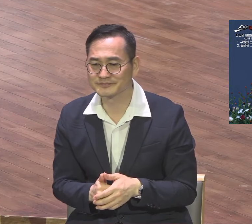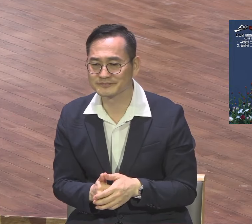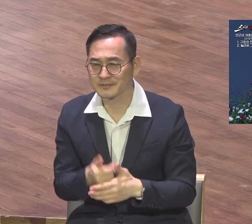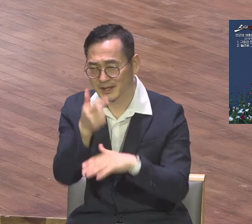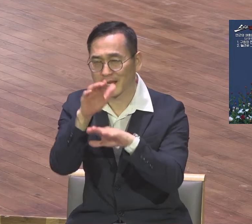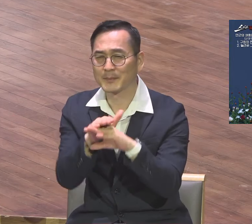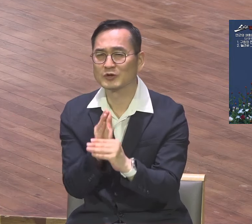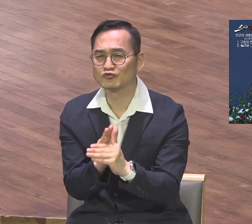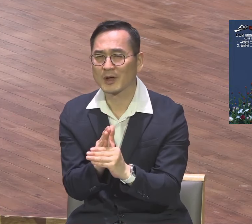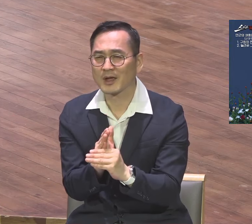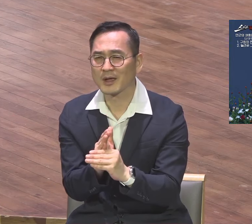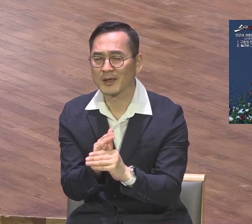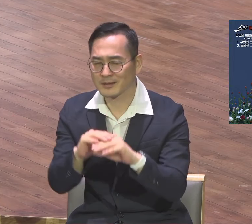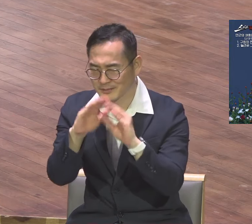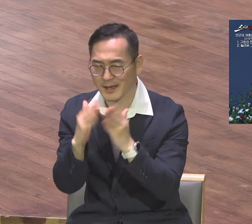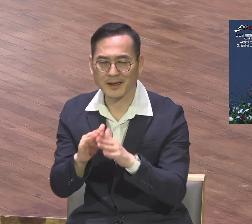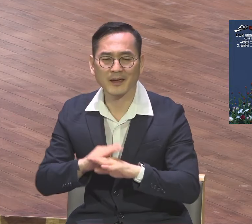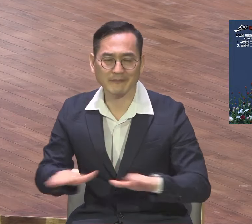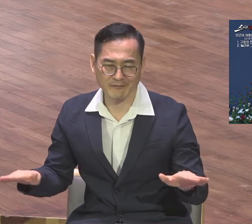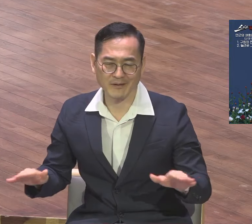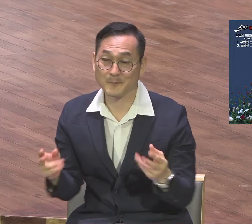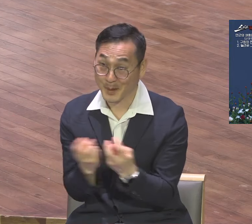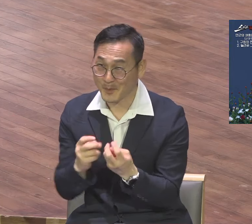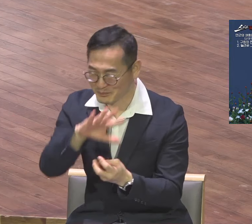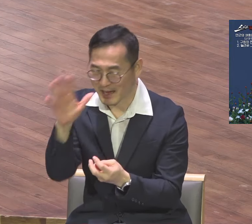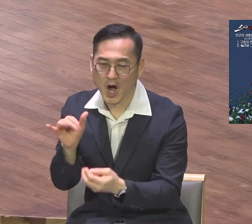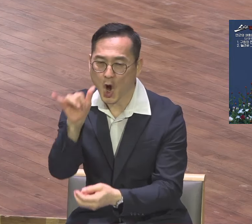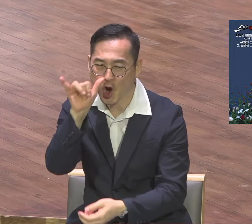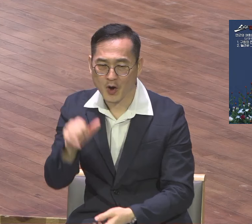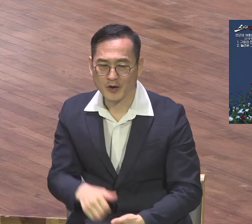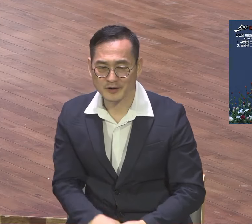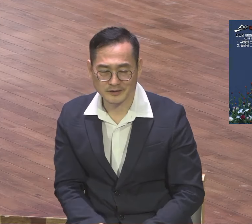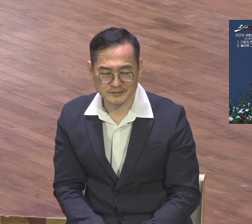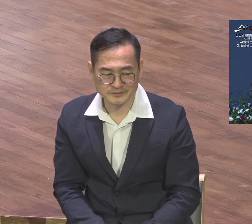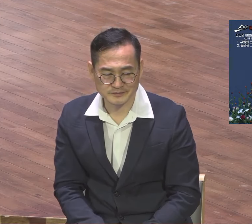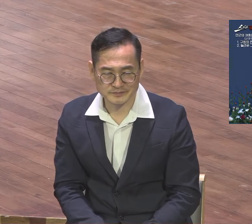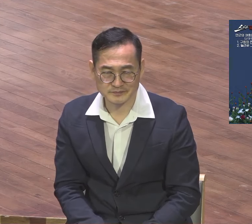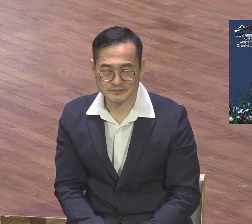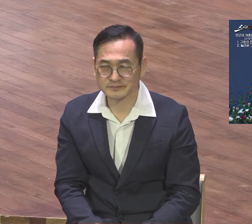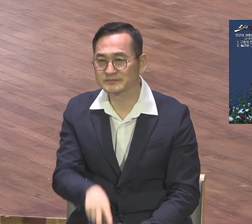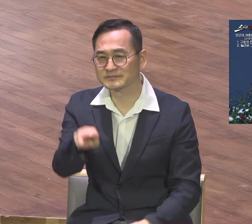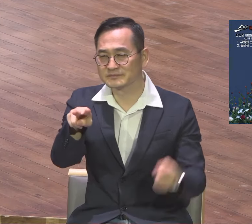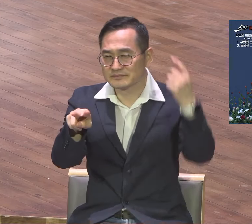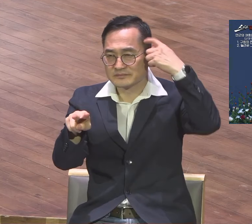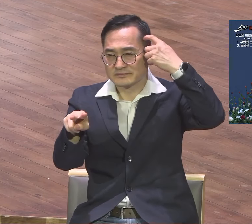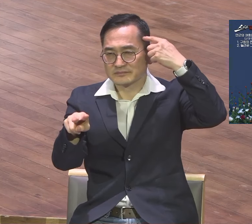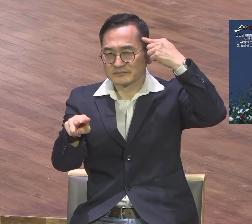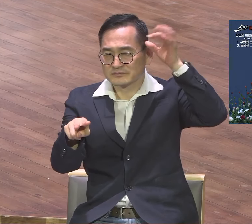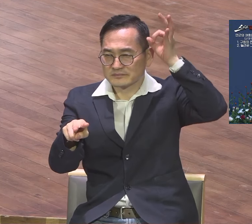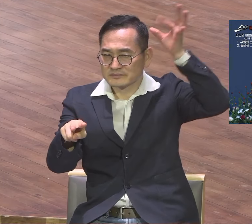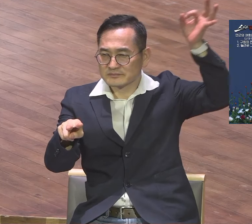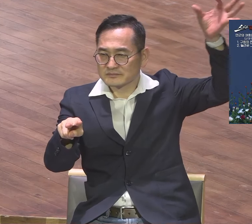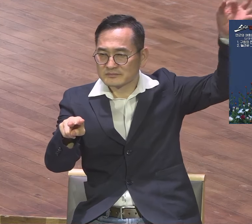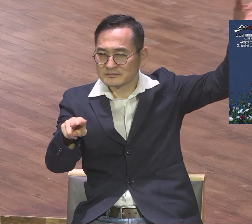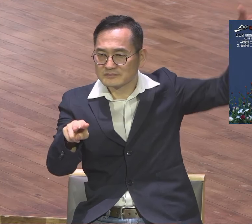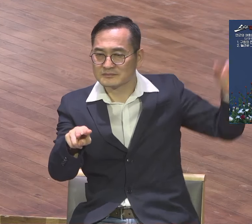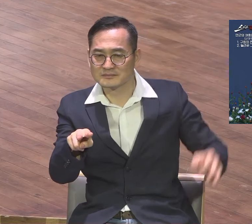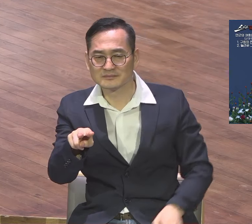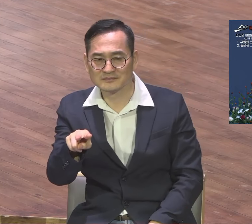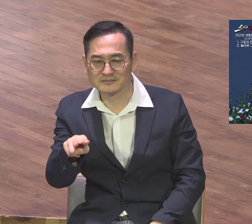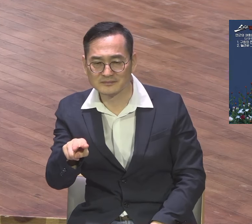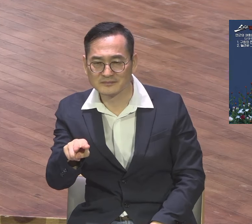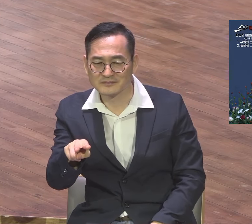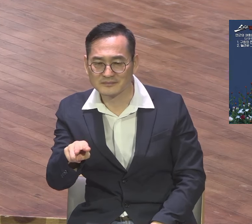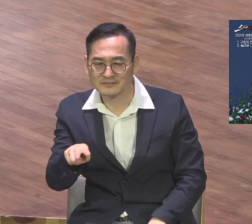예배 드리면 답 다 나와요. 예배 시간 졸고 잡생각하니까, 집중 못하니까, 은혜 못 받으니까 답을